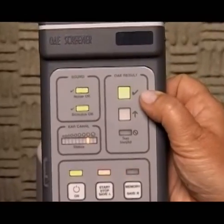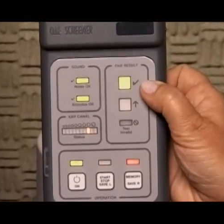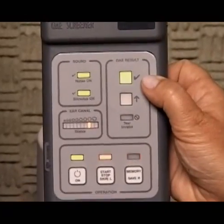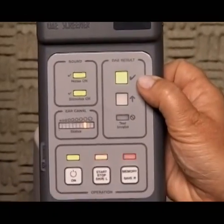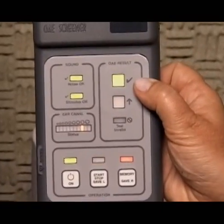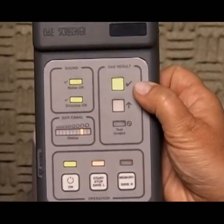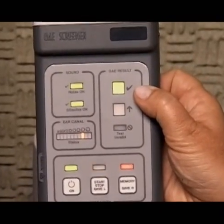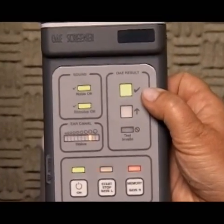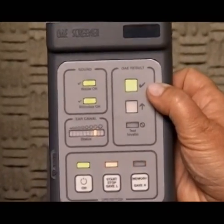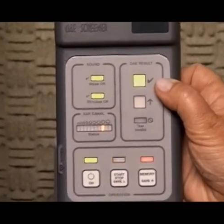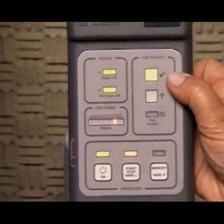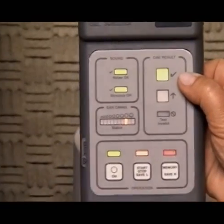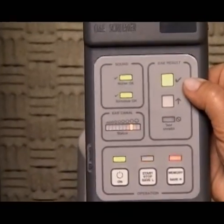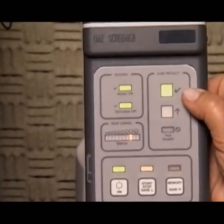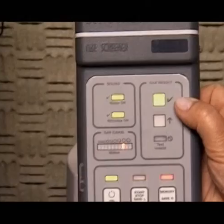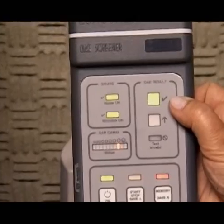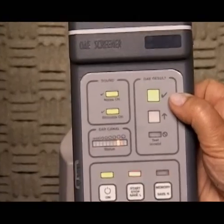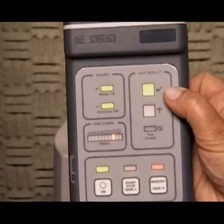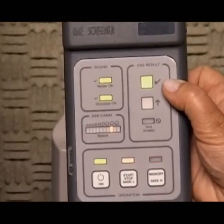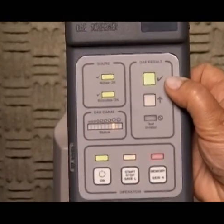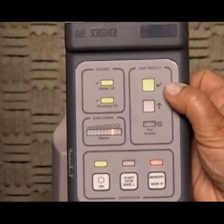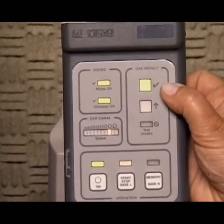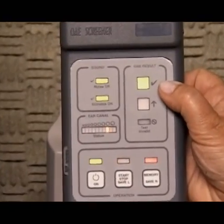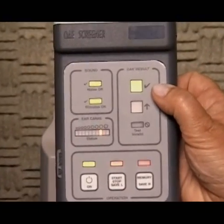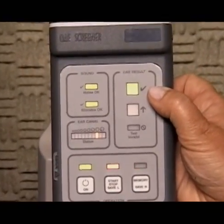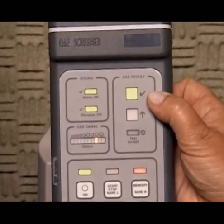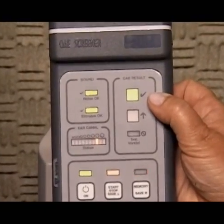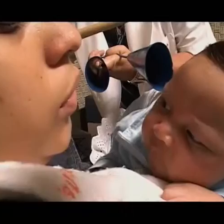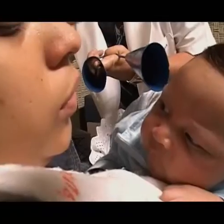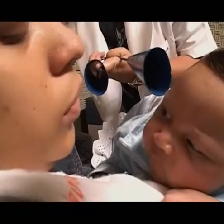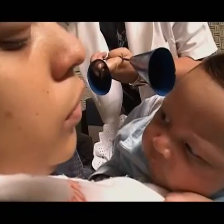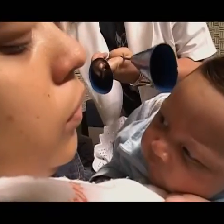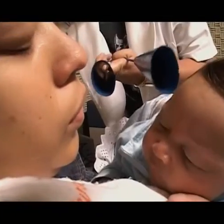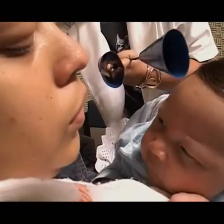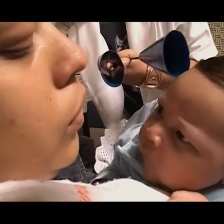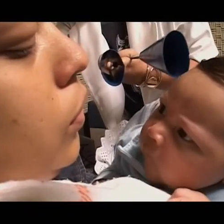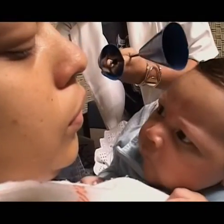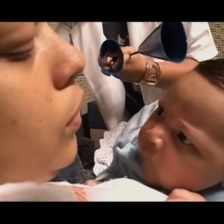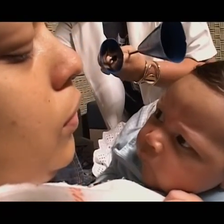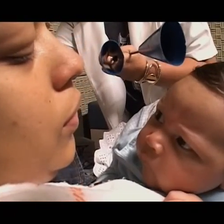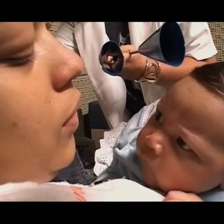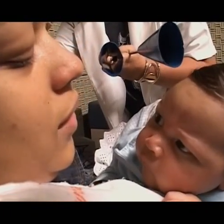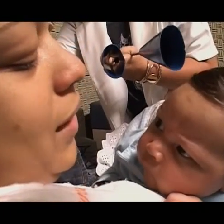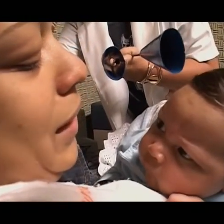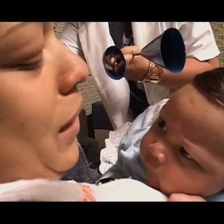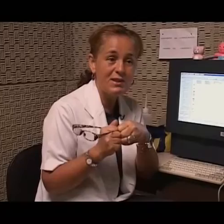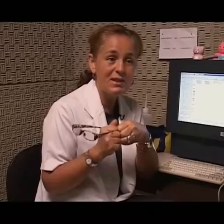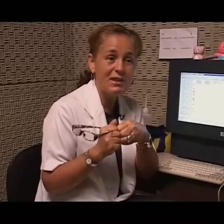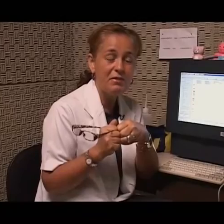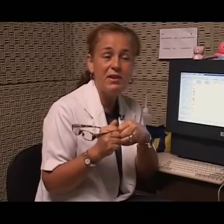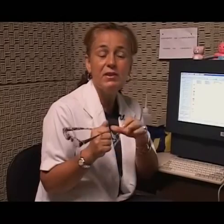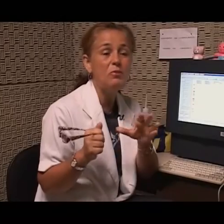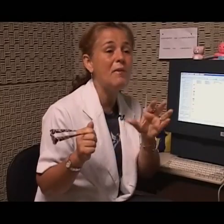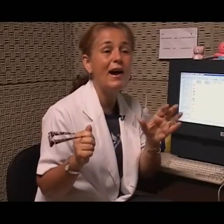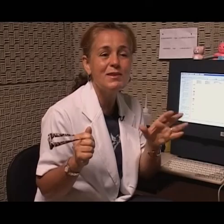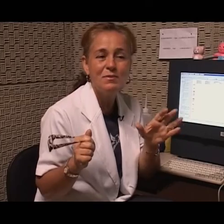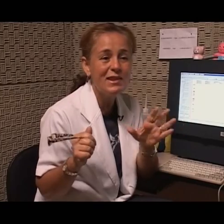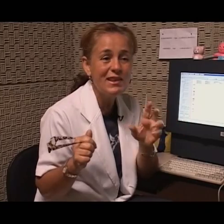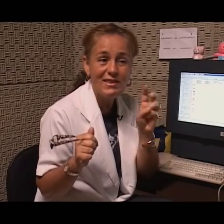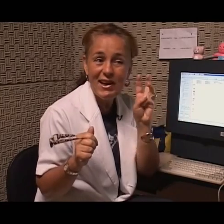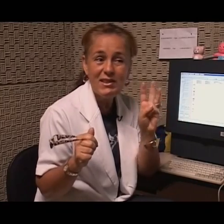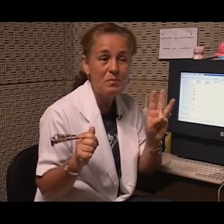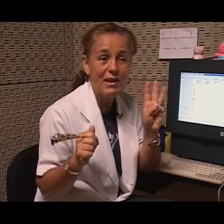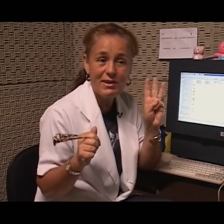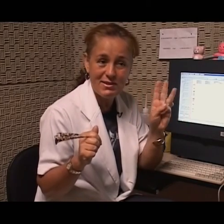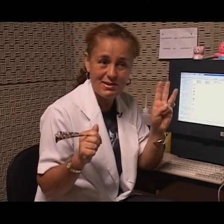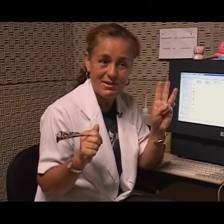esse teste mostra de uma forma muito rápida como está a cóclea. Assim, bem precocemente, e precocemente significa no máximo